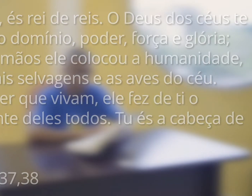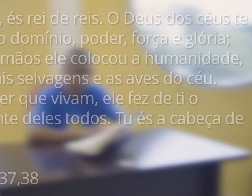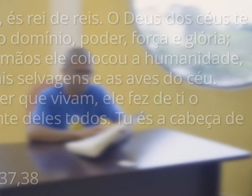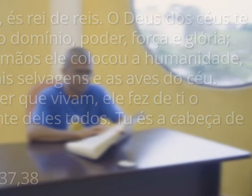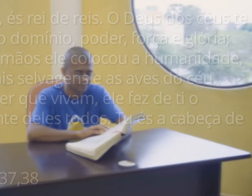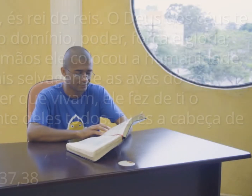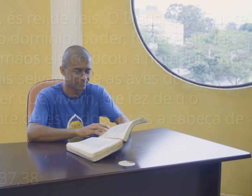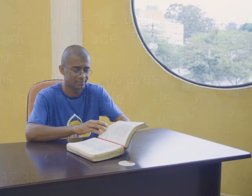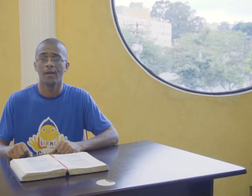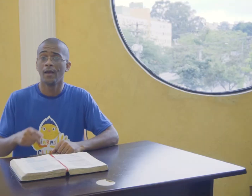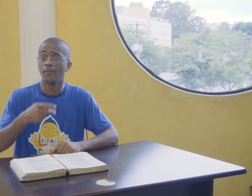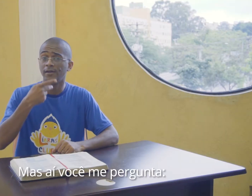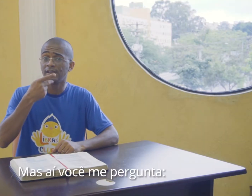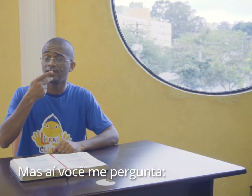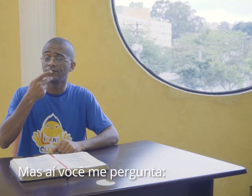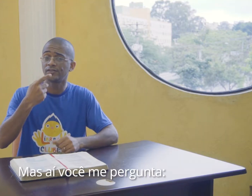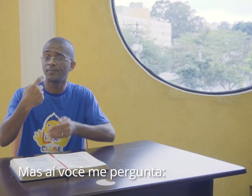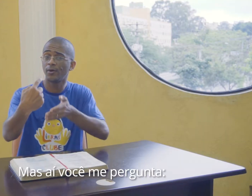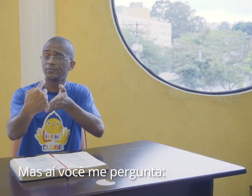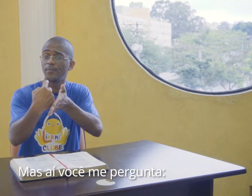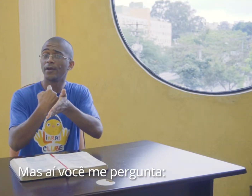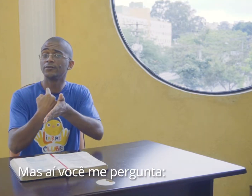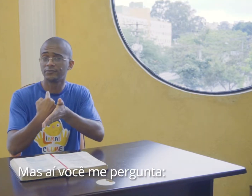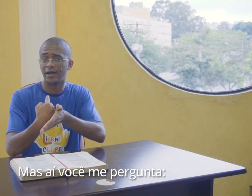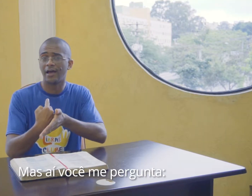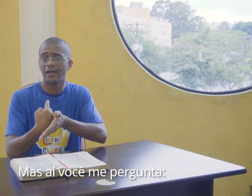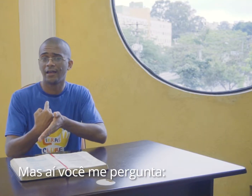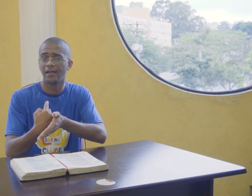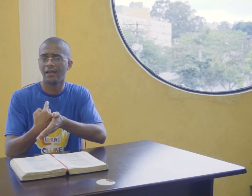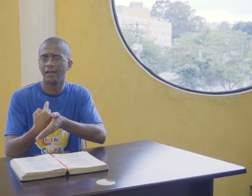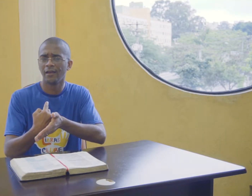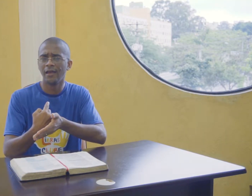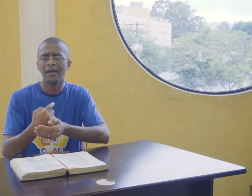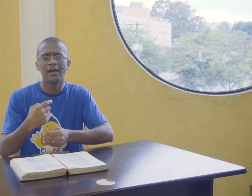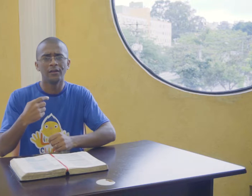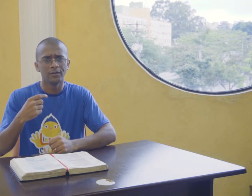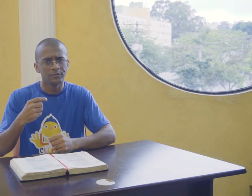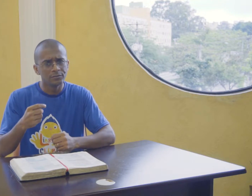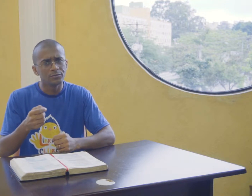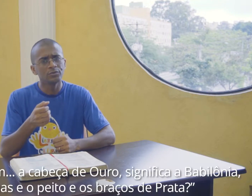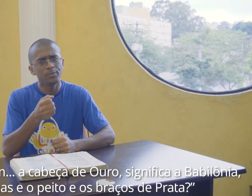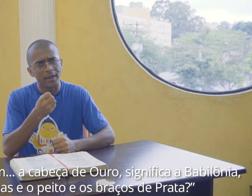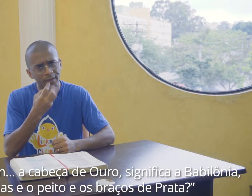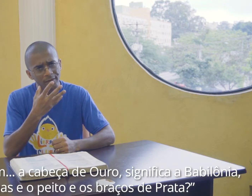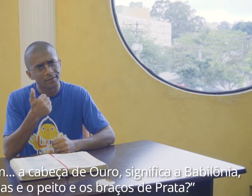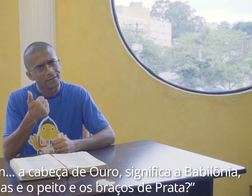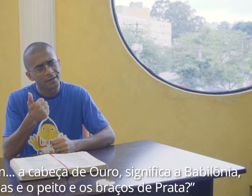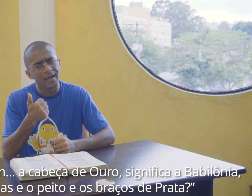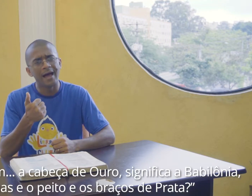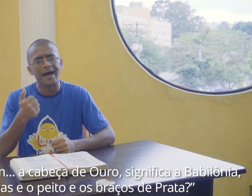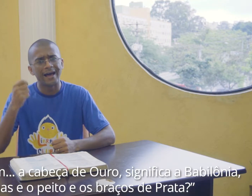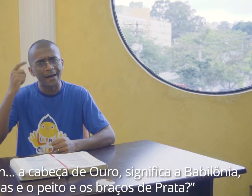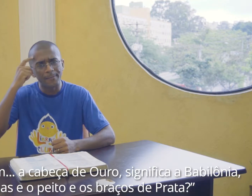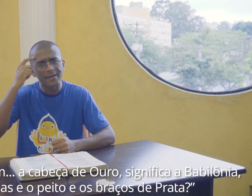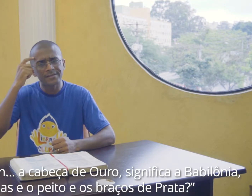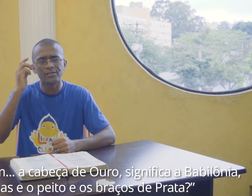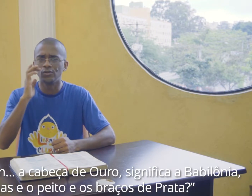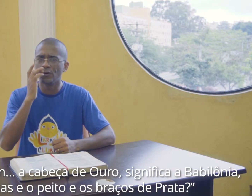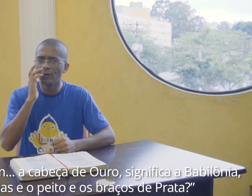ouro. Mas aí você pode me perguntar: tudo bem, a cabeça de